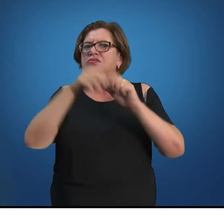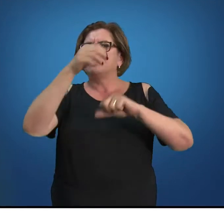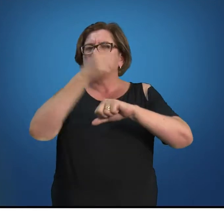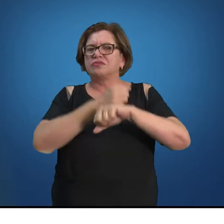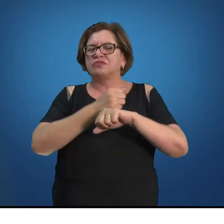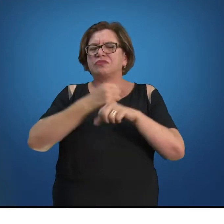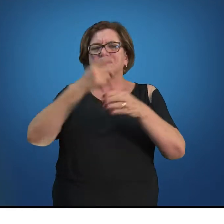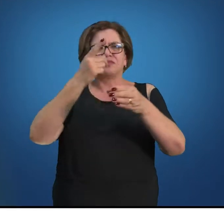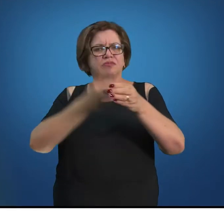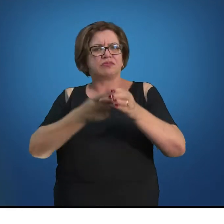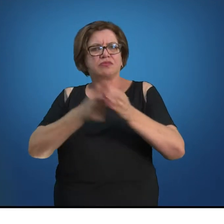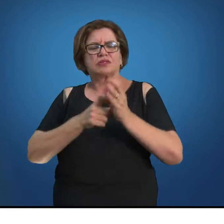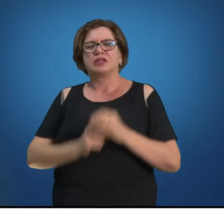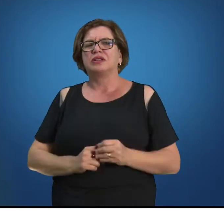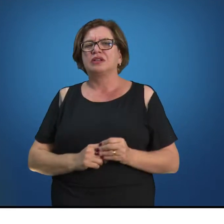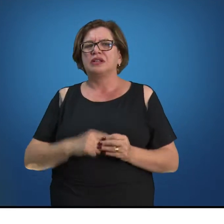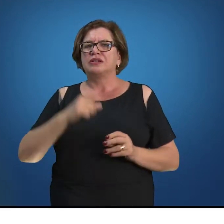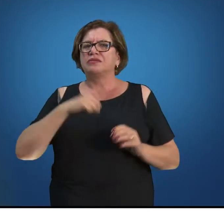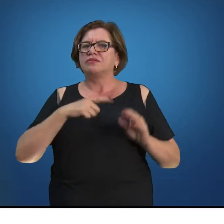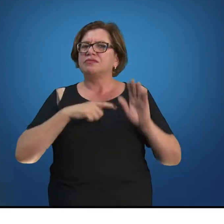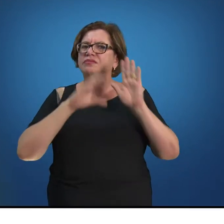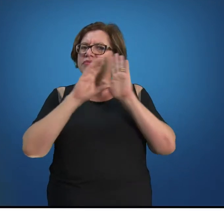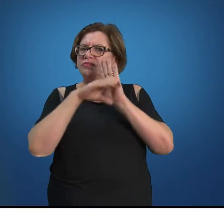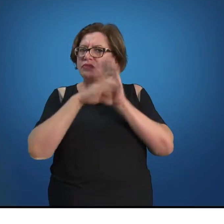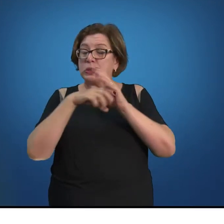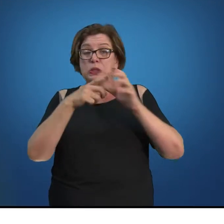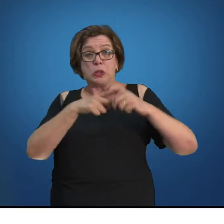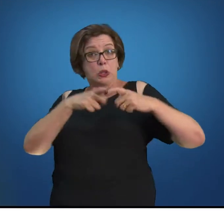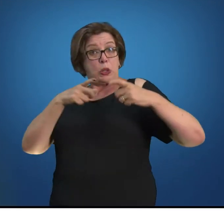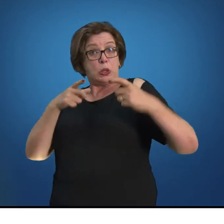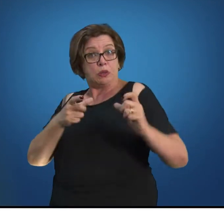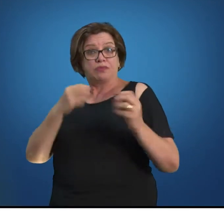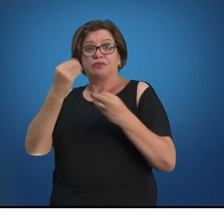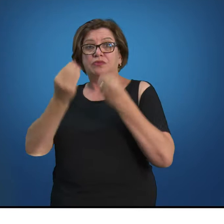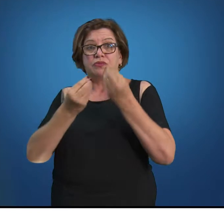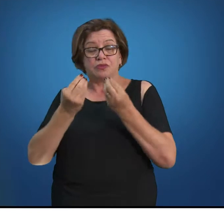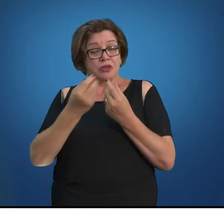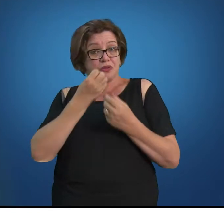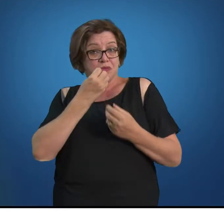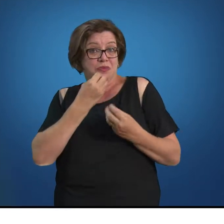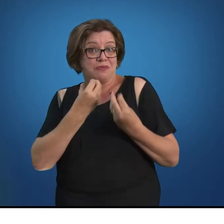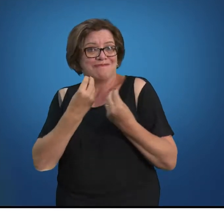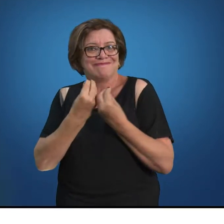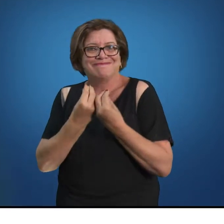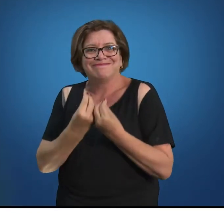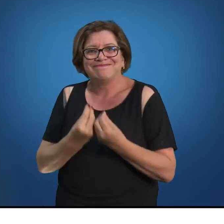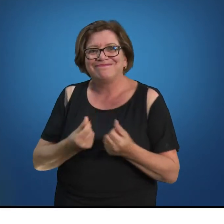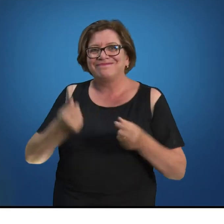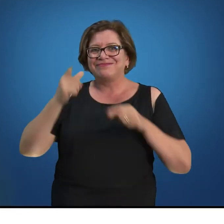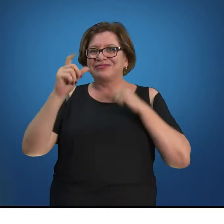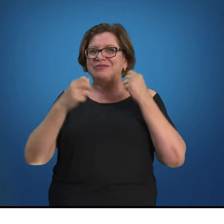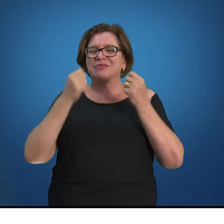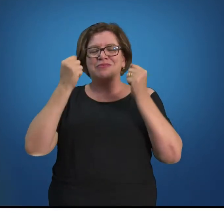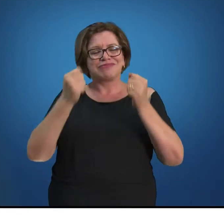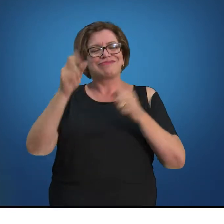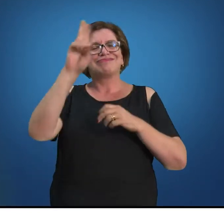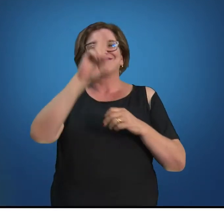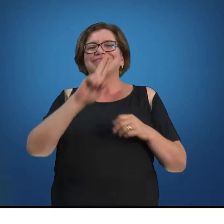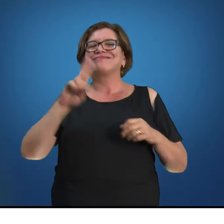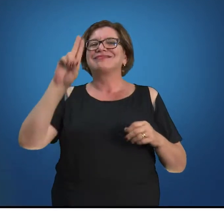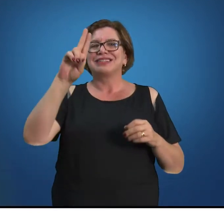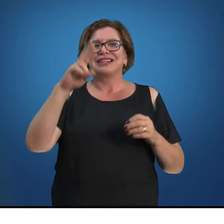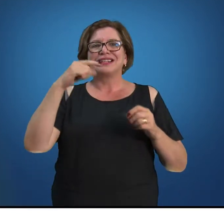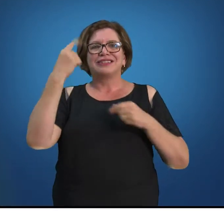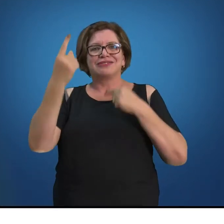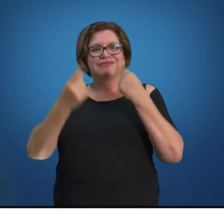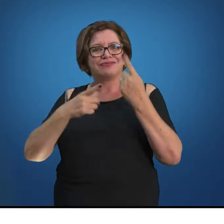municipal? Estamos falando de um conceito amplo, de um conceito rico, de um conceito aplicado. Estamos falando